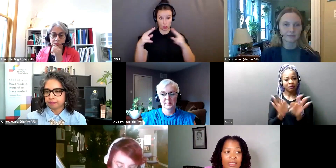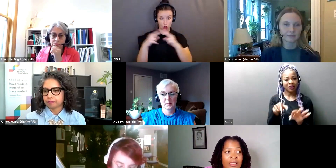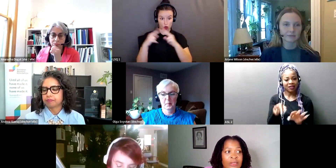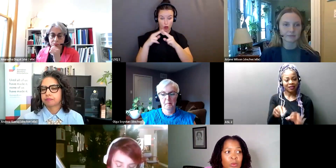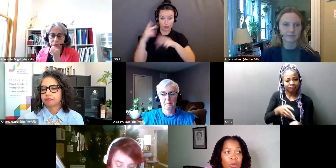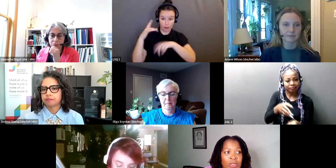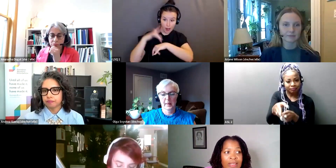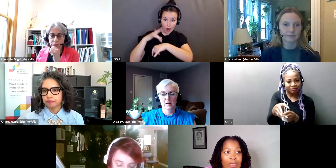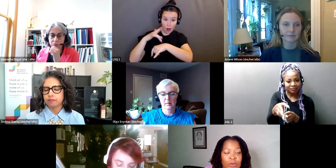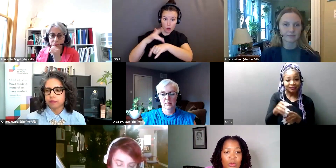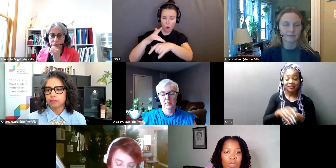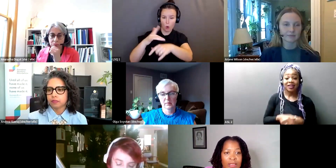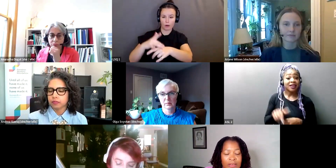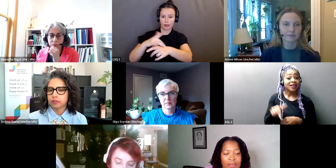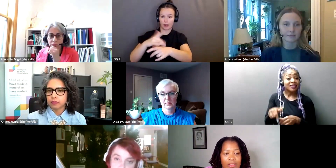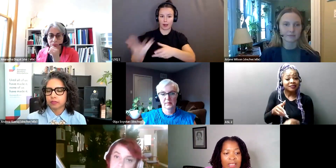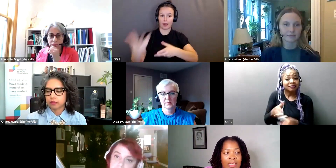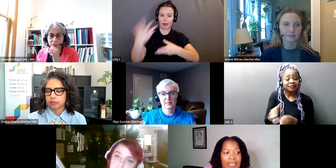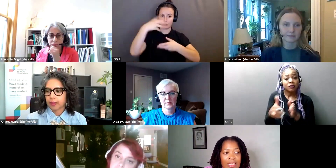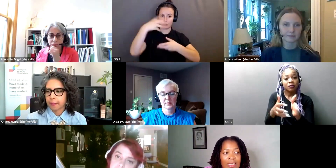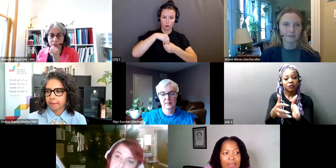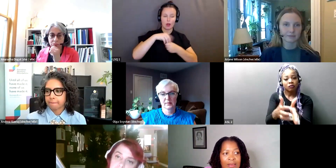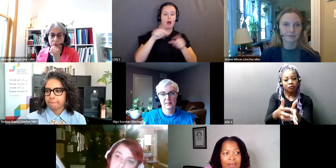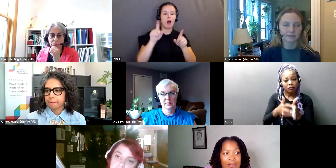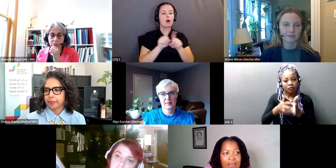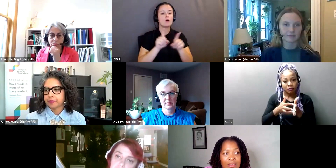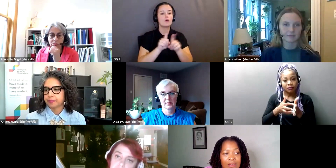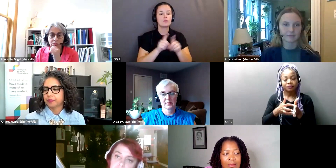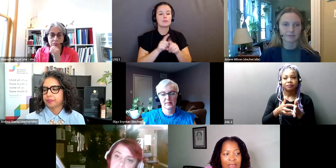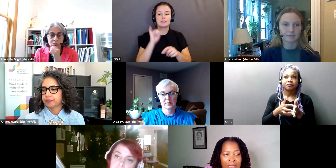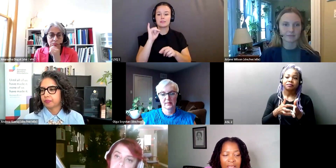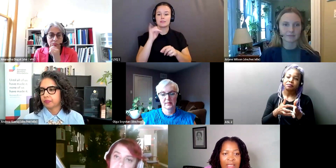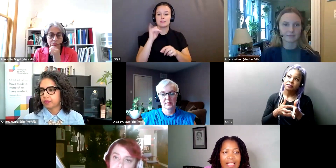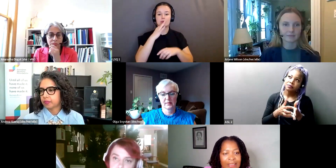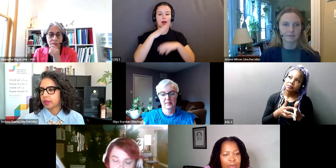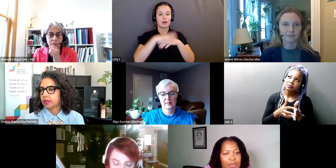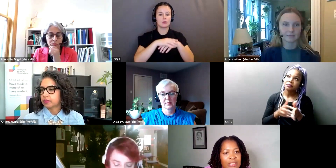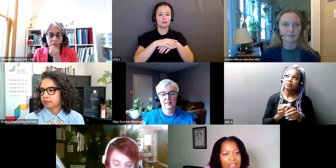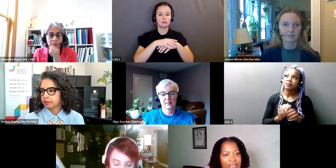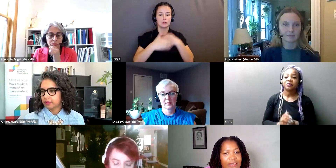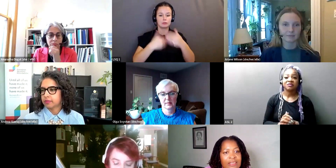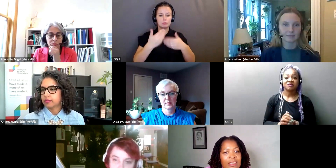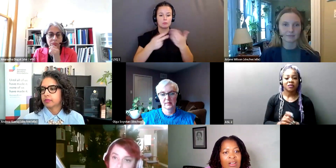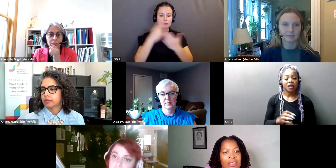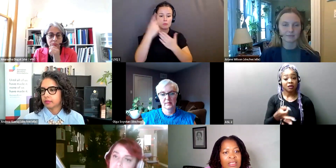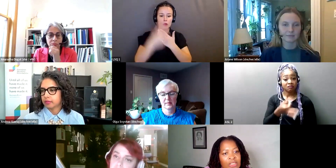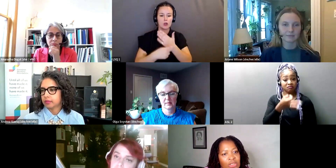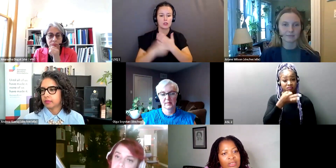connaissances, qui connaissent des principes fondamentaux de ce travail.